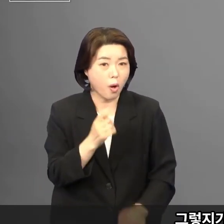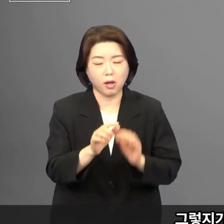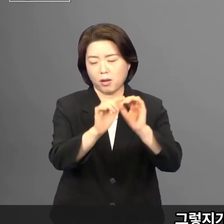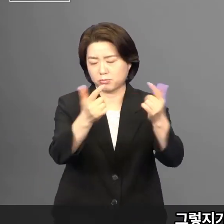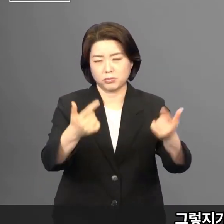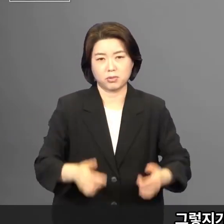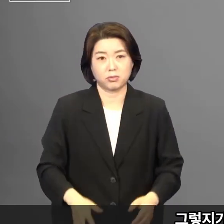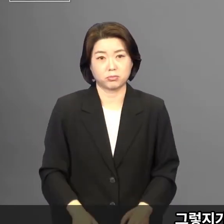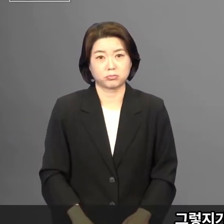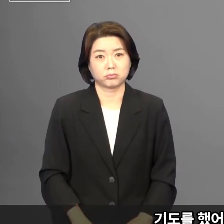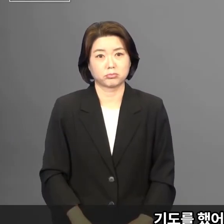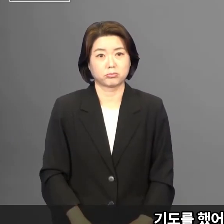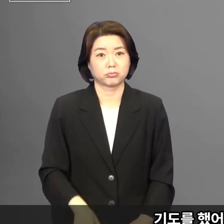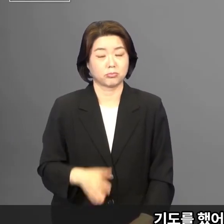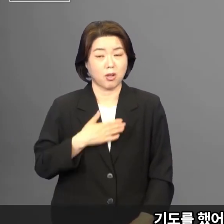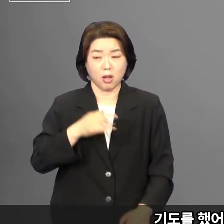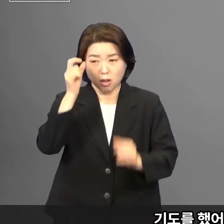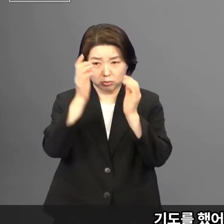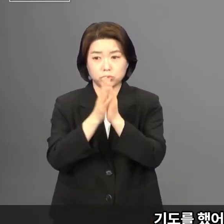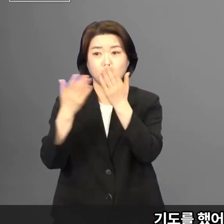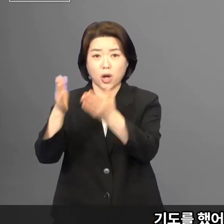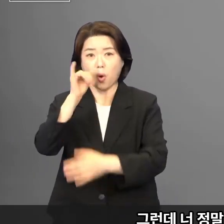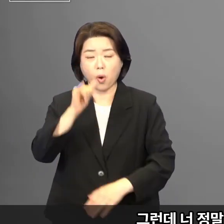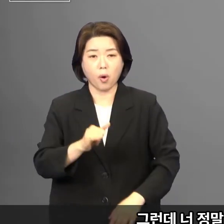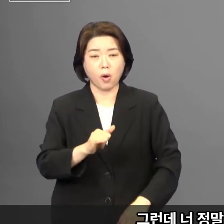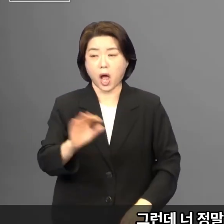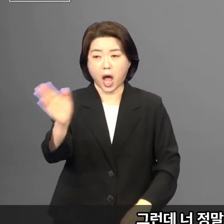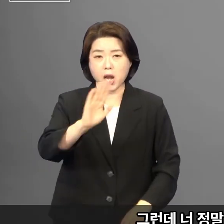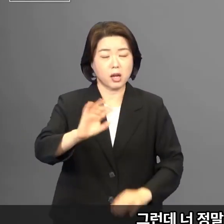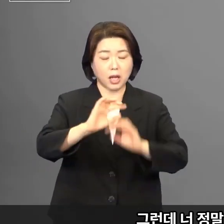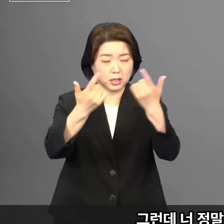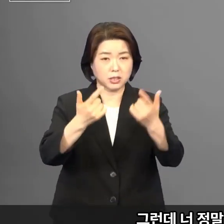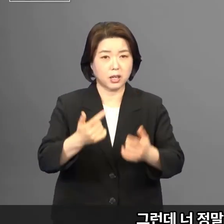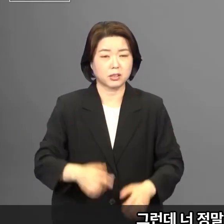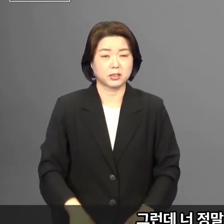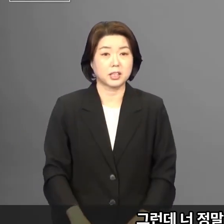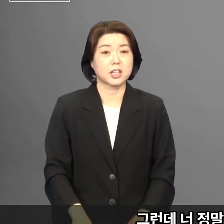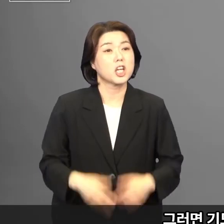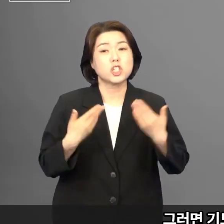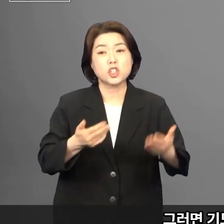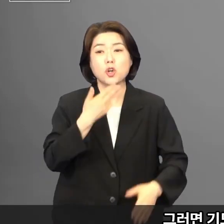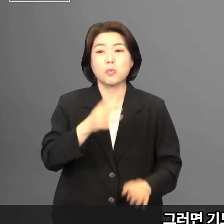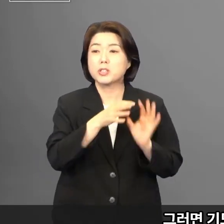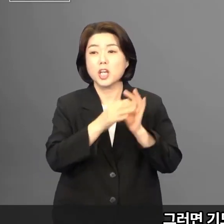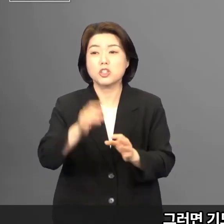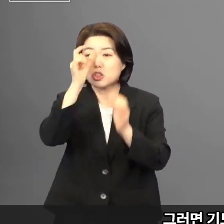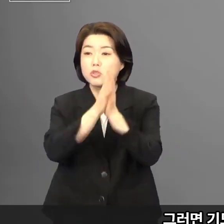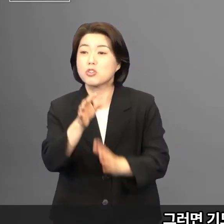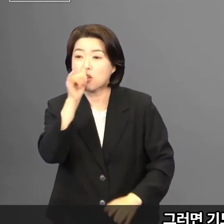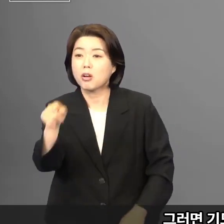않아요. 왜냐? 기도를 했어요. 안 한 건 아니에요. 그런데 너 정말 쉬지 않고 기도했어? 그러면